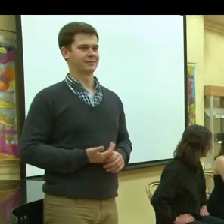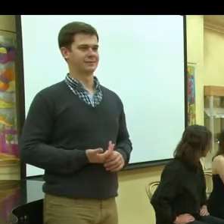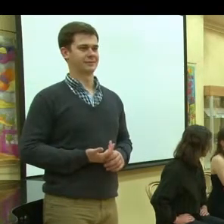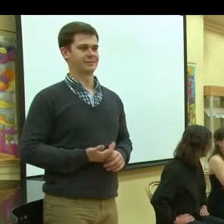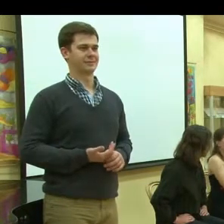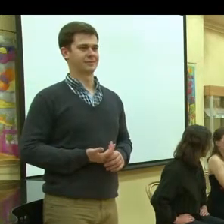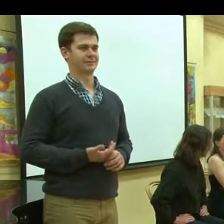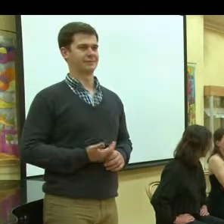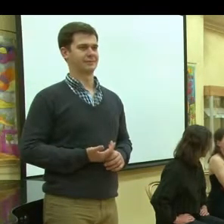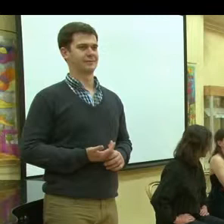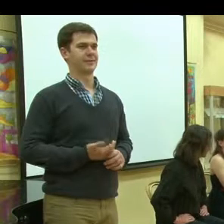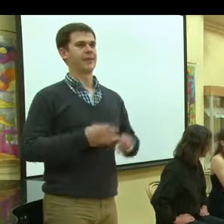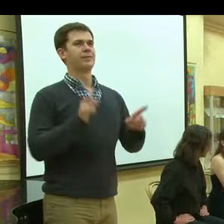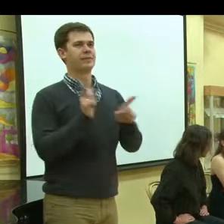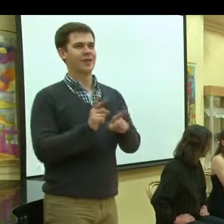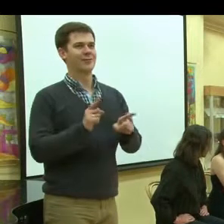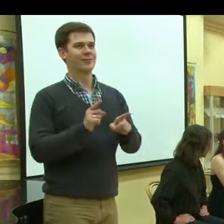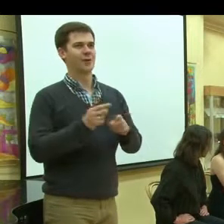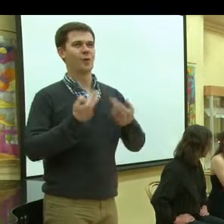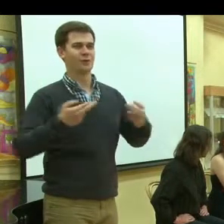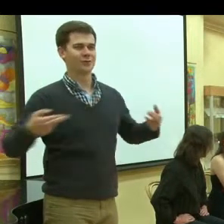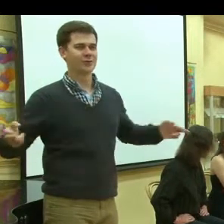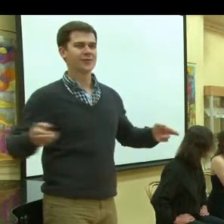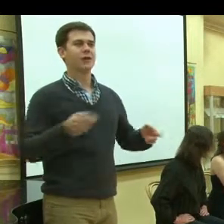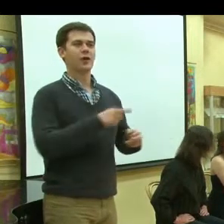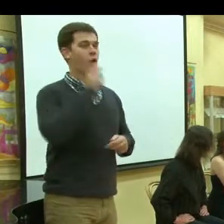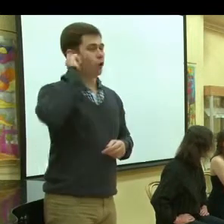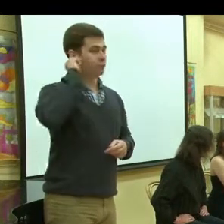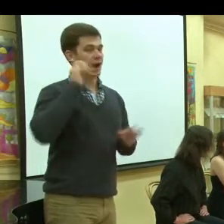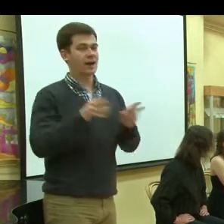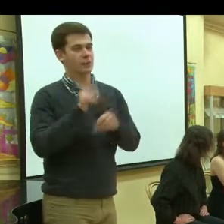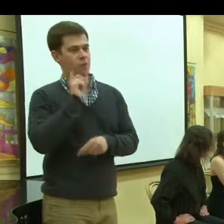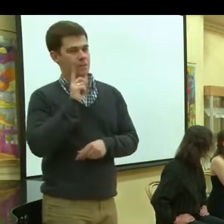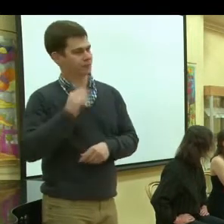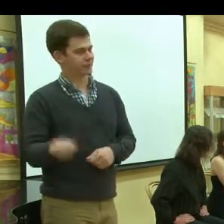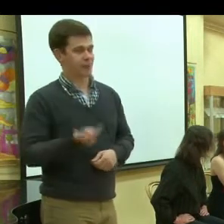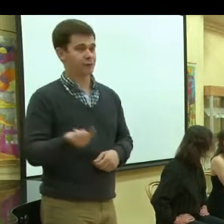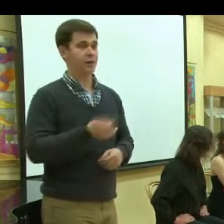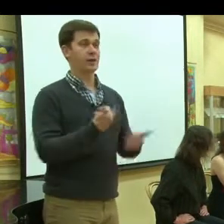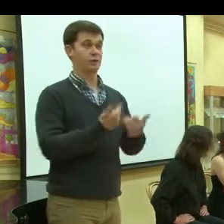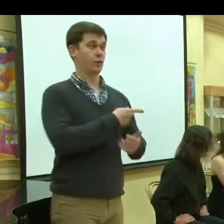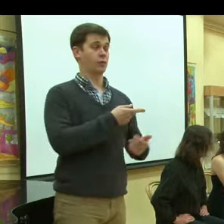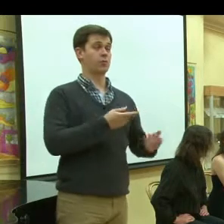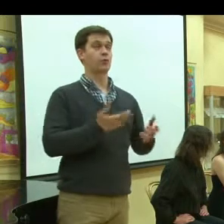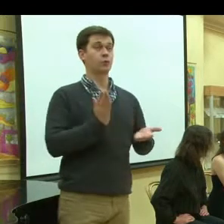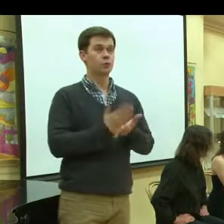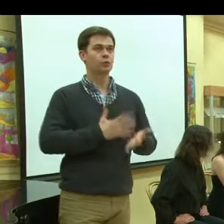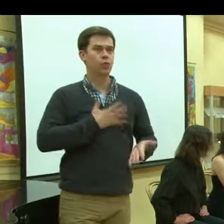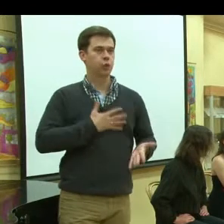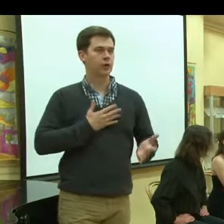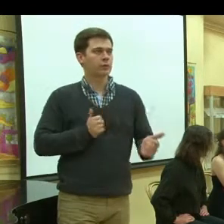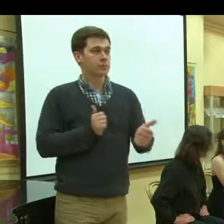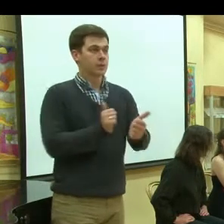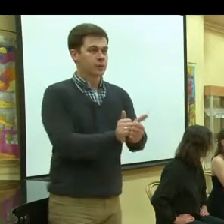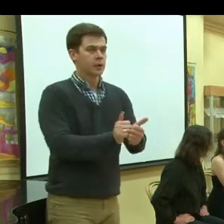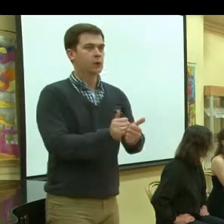con los ojos cerrados. I to, co też jakby rozróżnia tango, wiadomo, czy kobieta z mężczyzną, że bardzo często, jak już właśnie tak poczujemy to tango, my